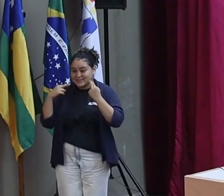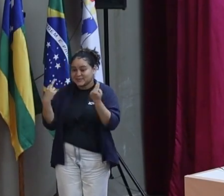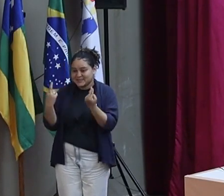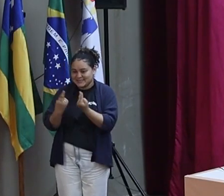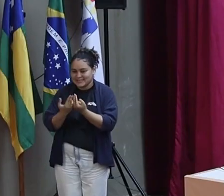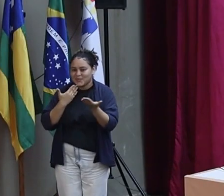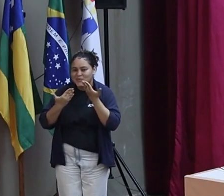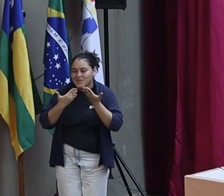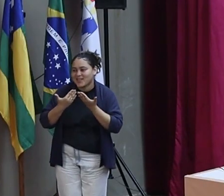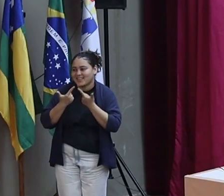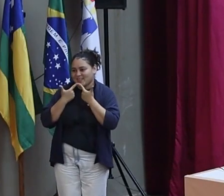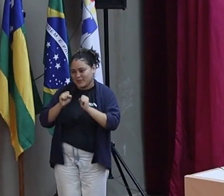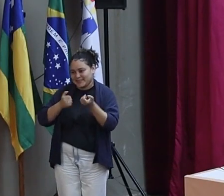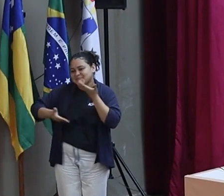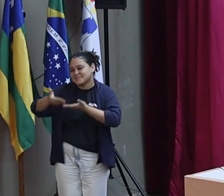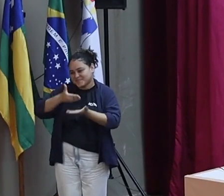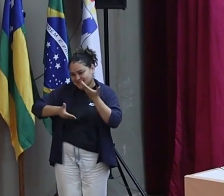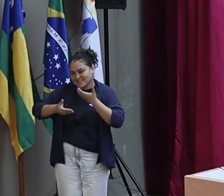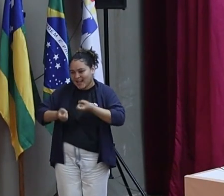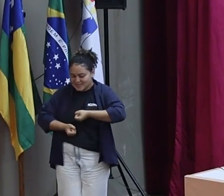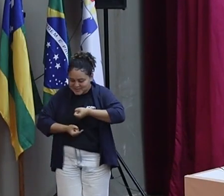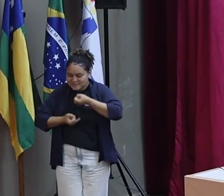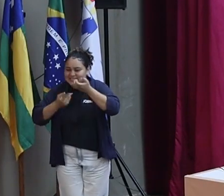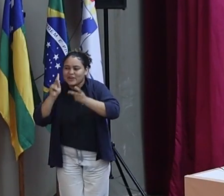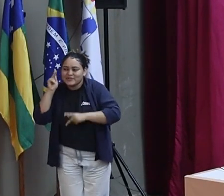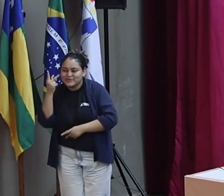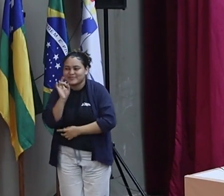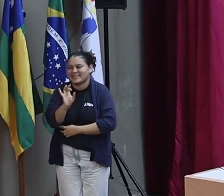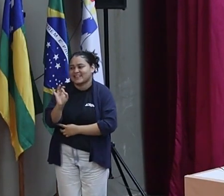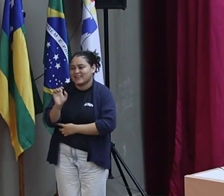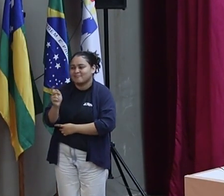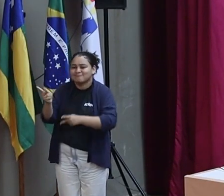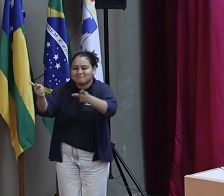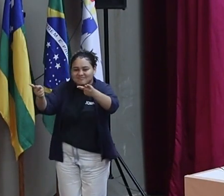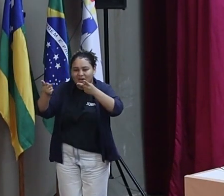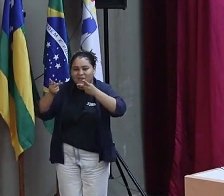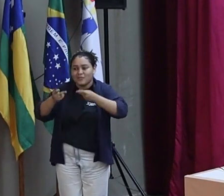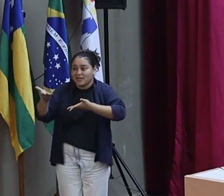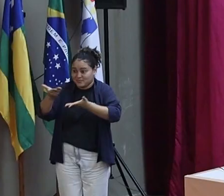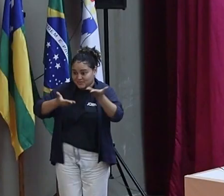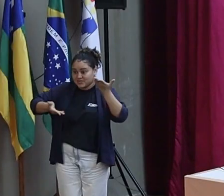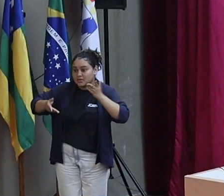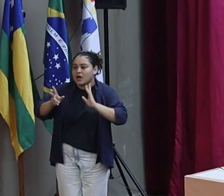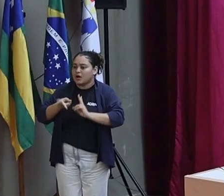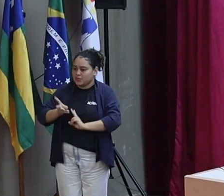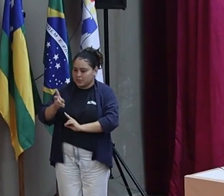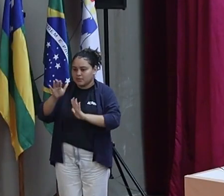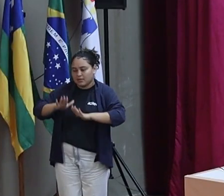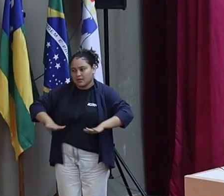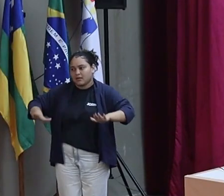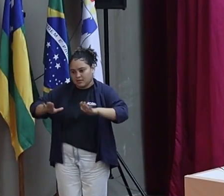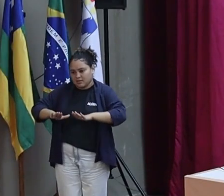com linguistas aplicadas, contando nossa história, convidando todos e todas a permanecerem no campus para